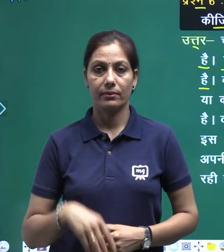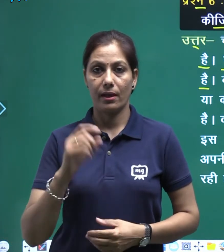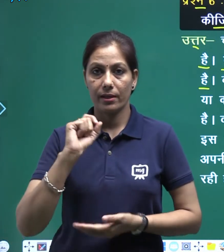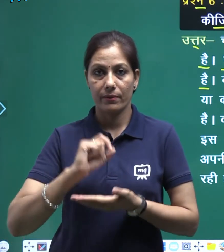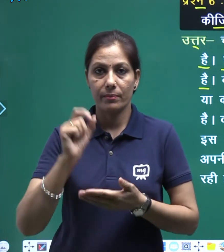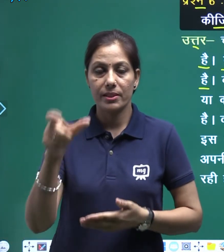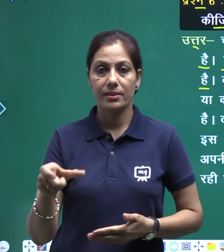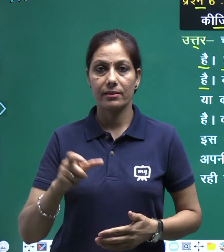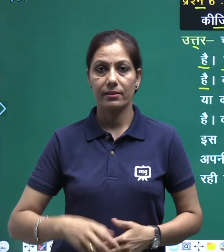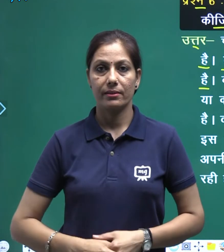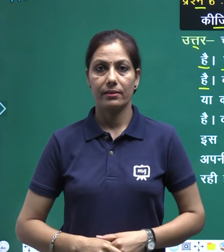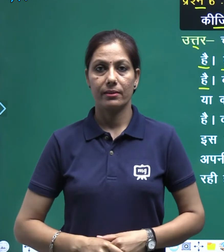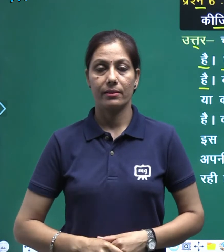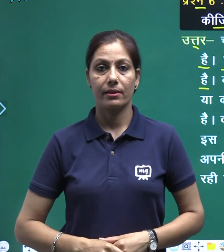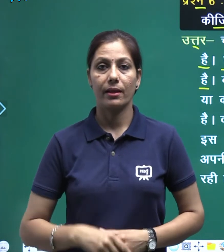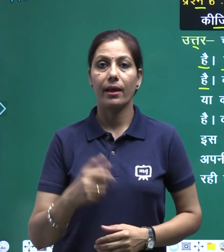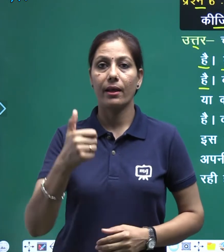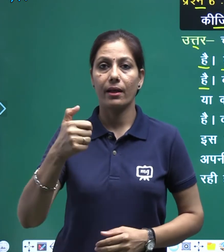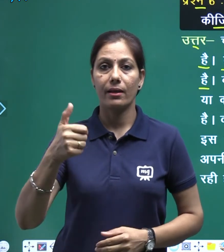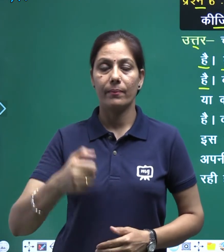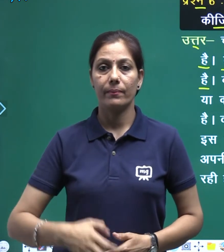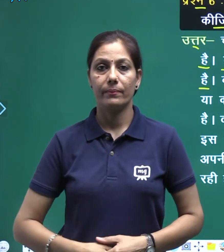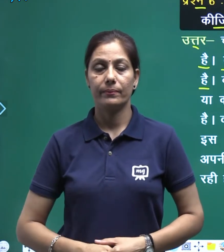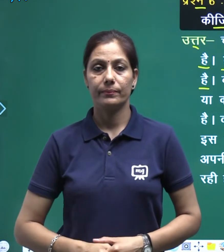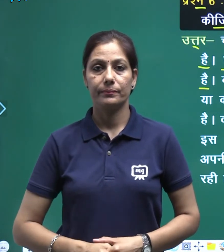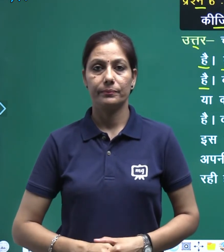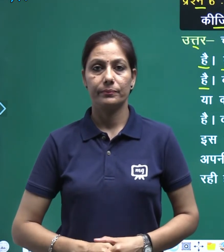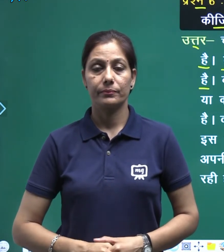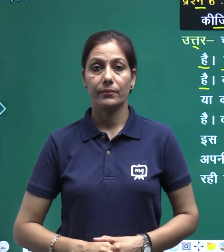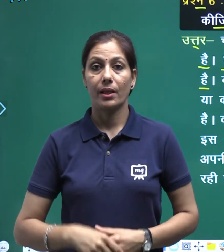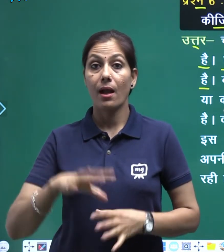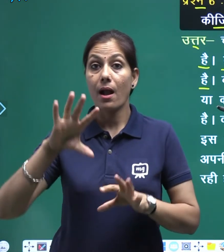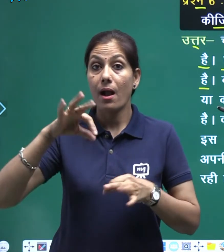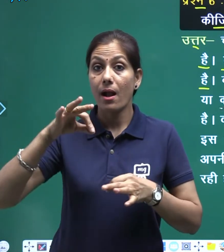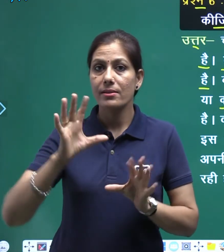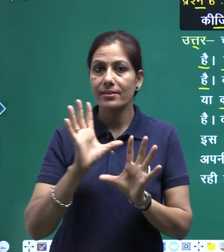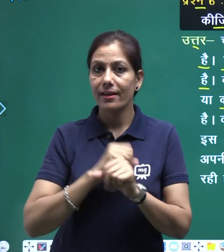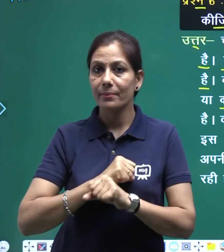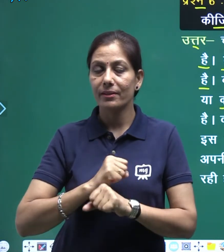की कलम या कागज गायब कर देती है।